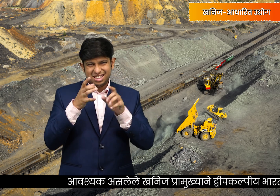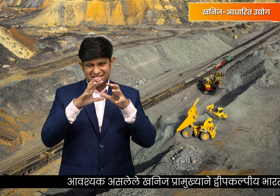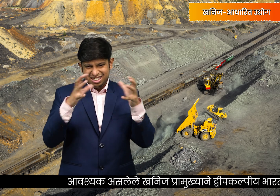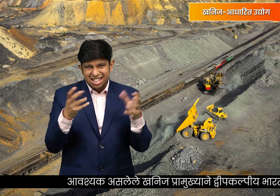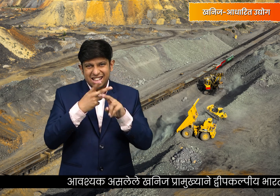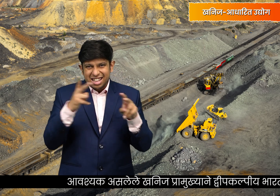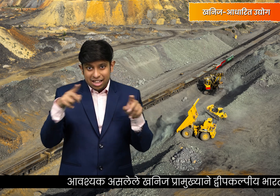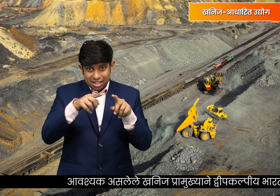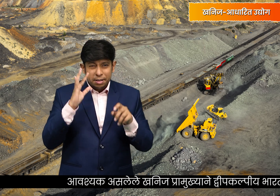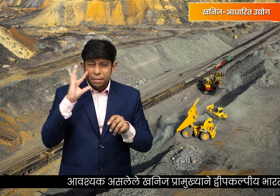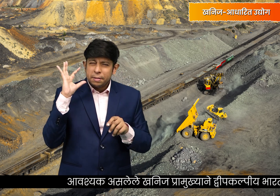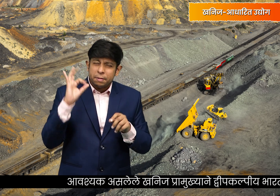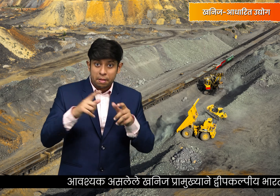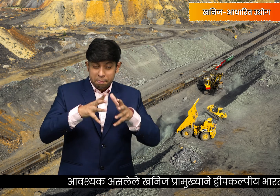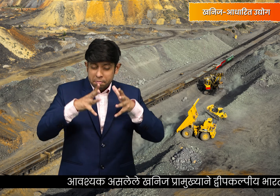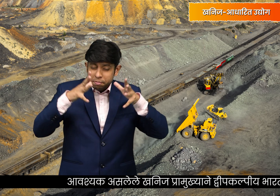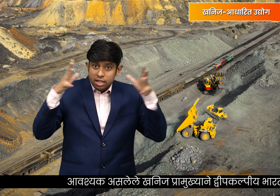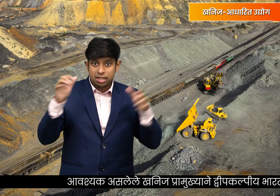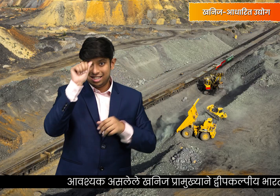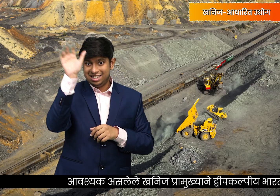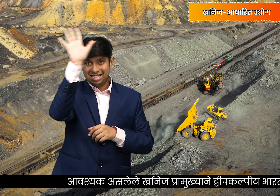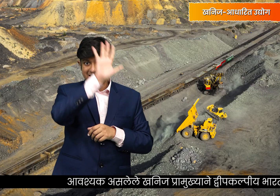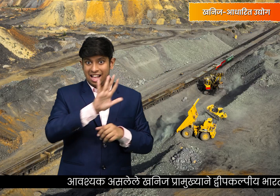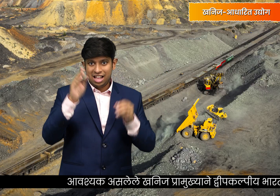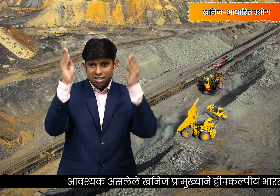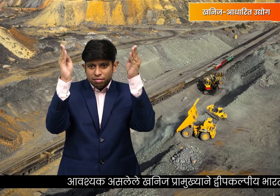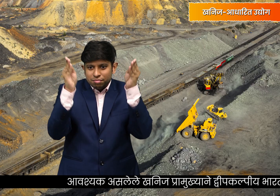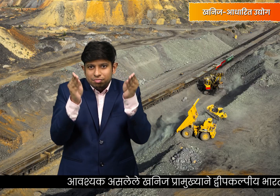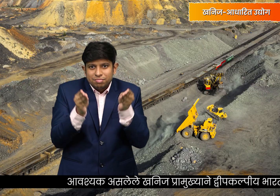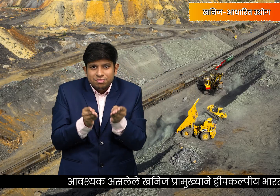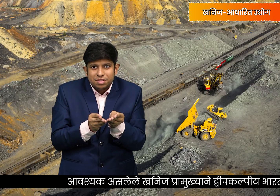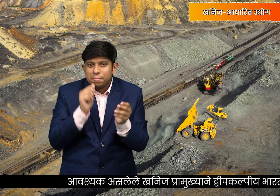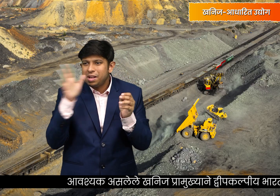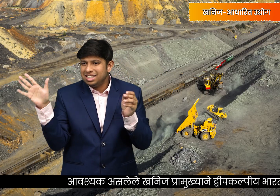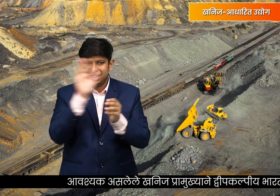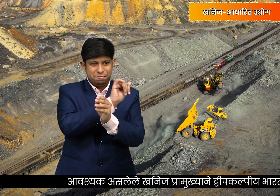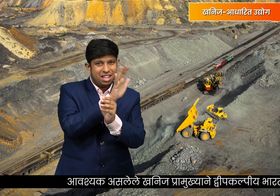आवश्यक असलेले खनिजे प्रामुख्याने द्वीपकल्पीय भारतात आहे.